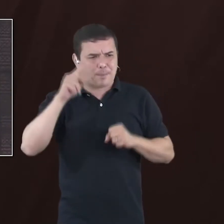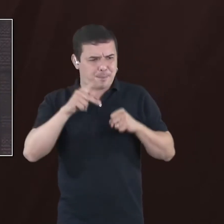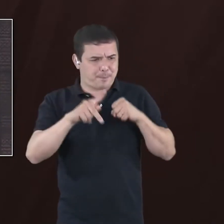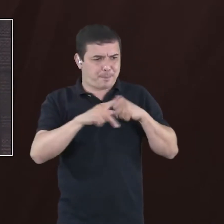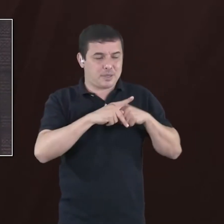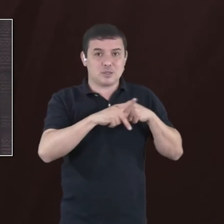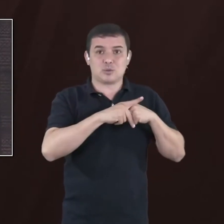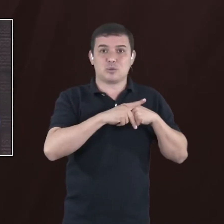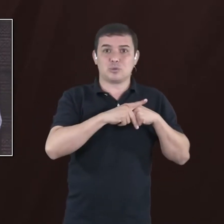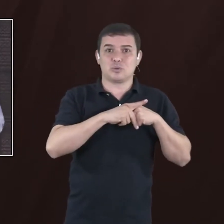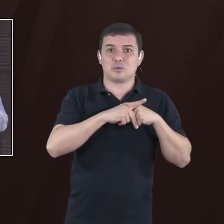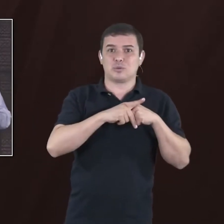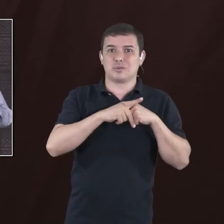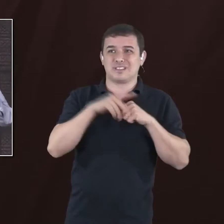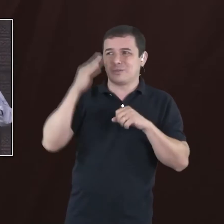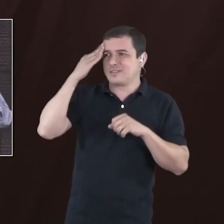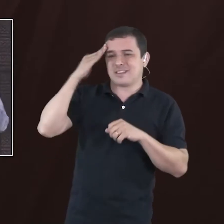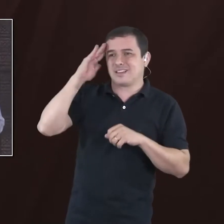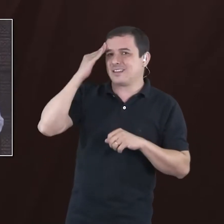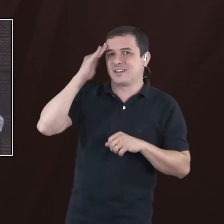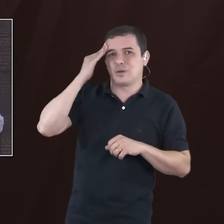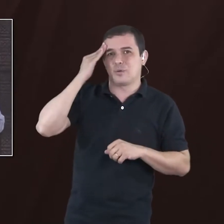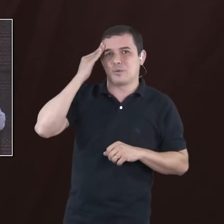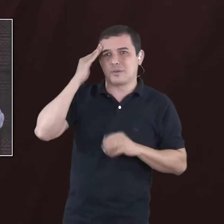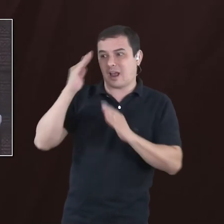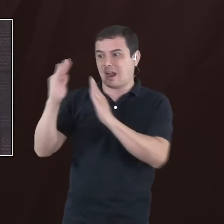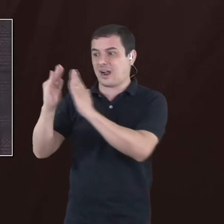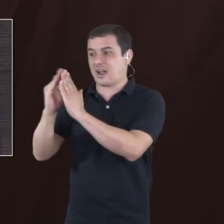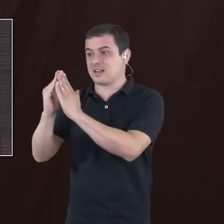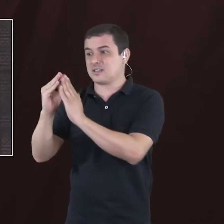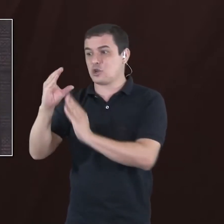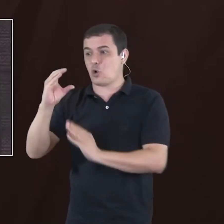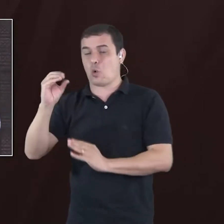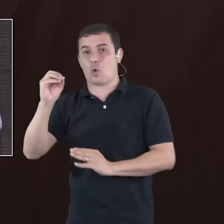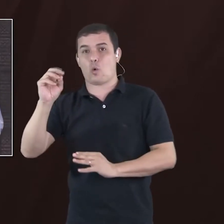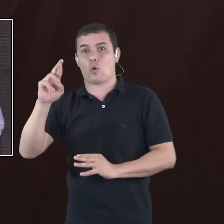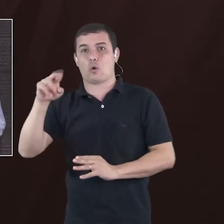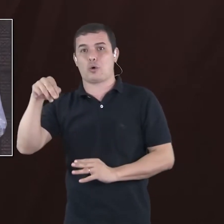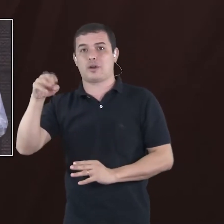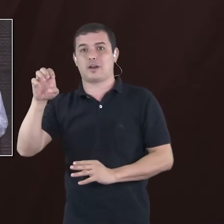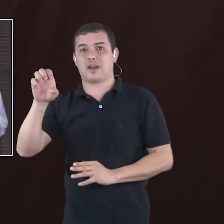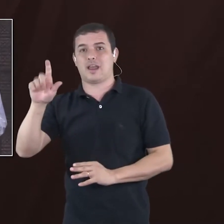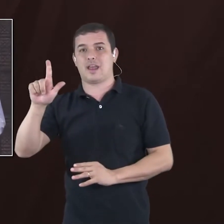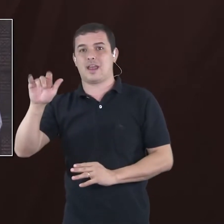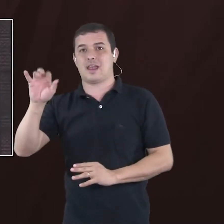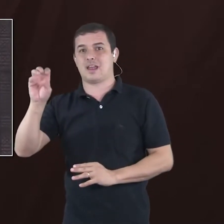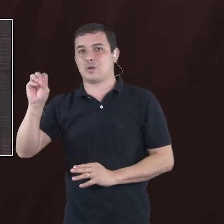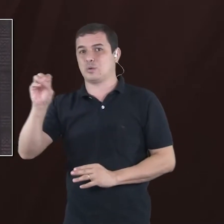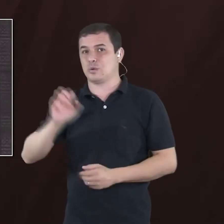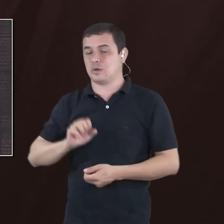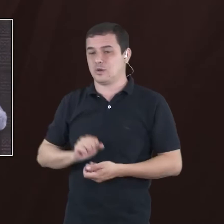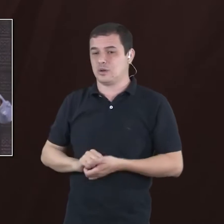casa de Cornélio e levar a palavra para a conversão dos gentios,